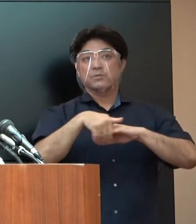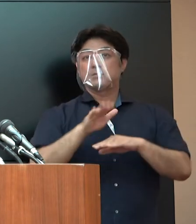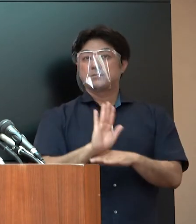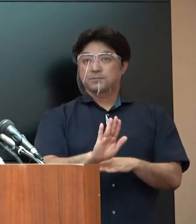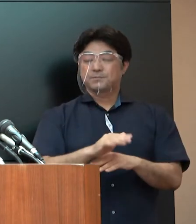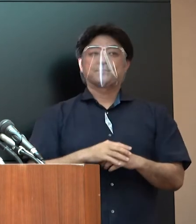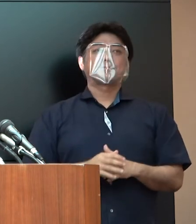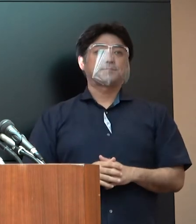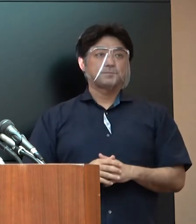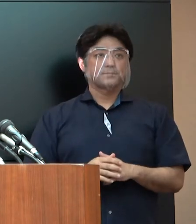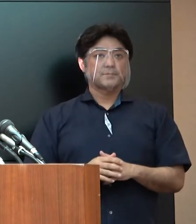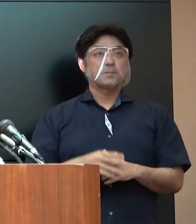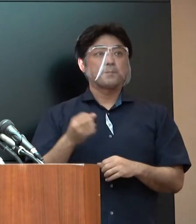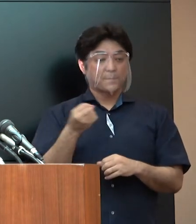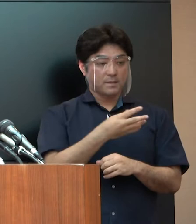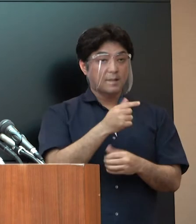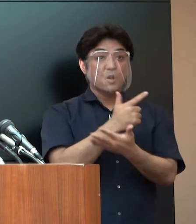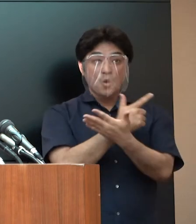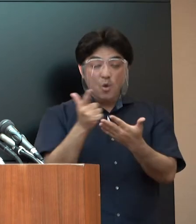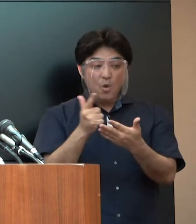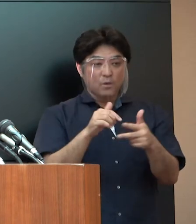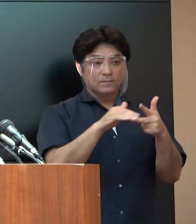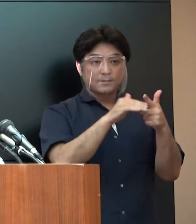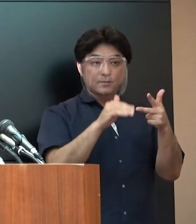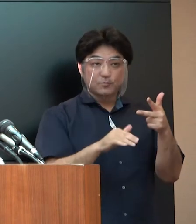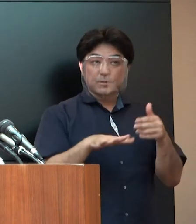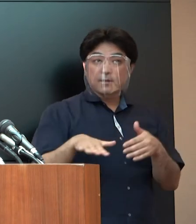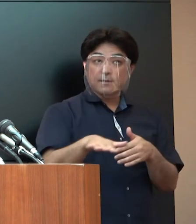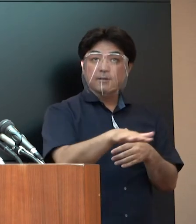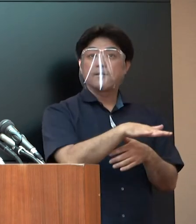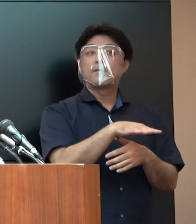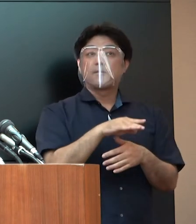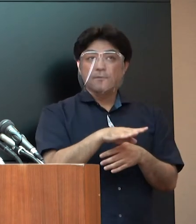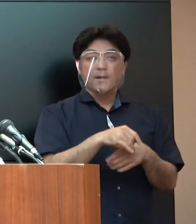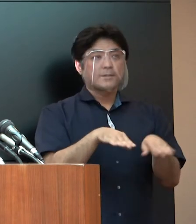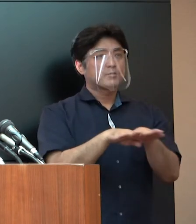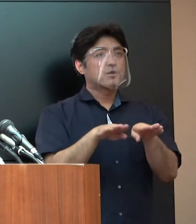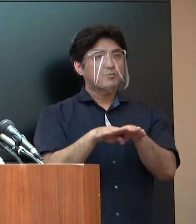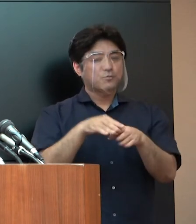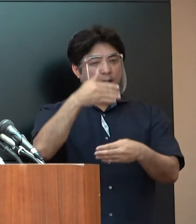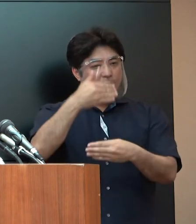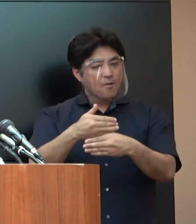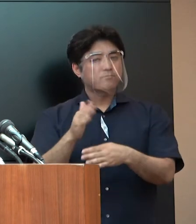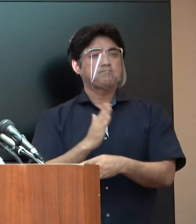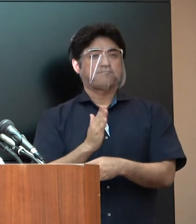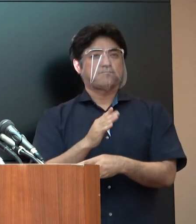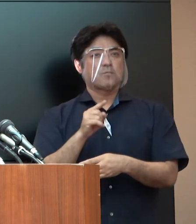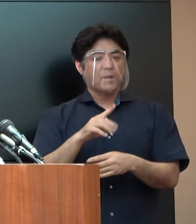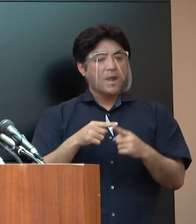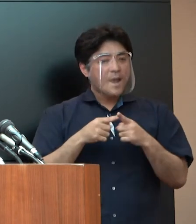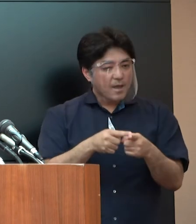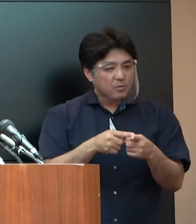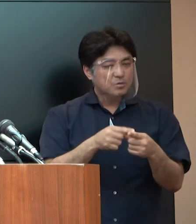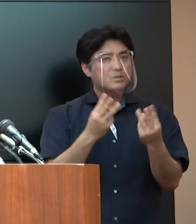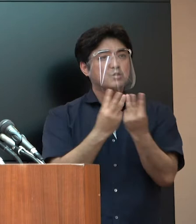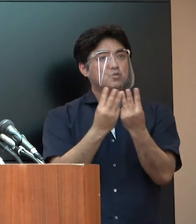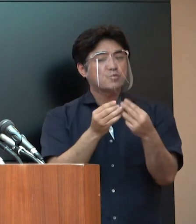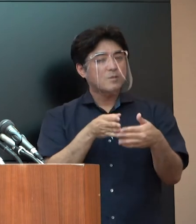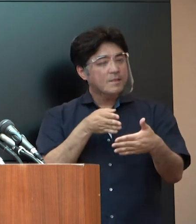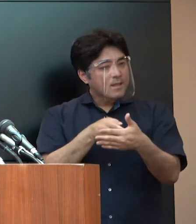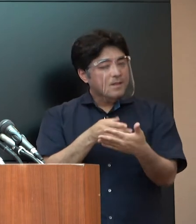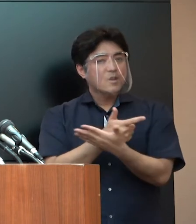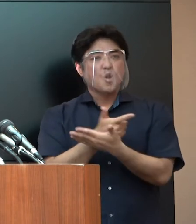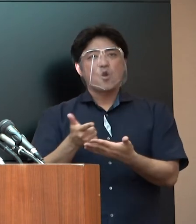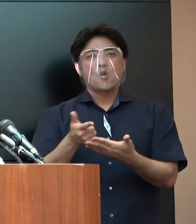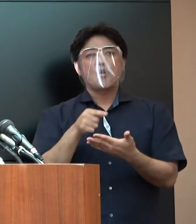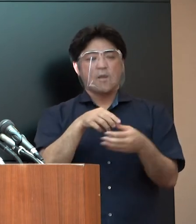それから、各種施設についてですが、休業閉館がせずに一部入場制限するなどの感染対策